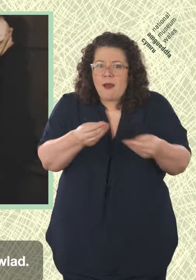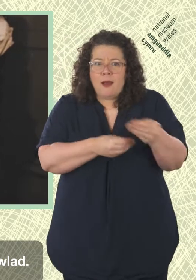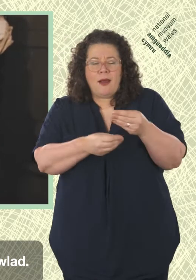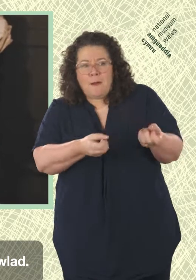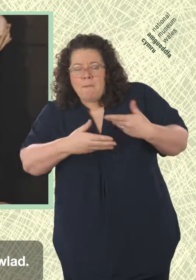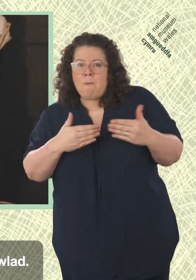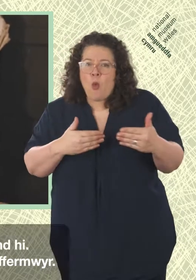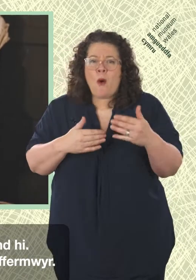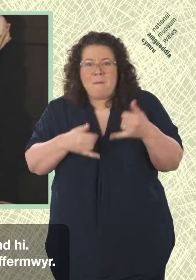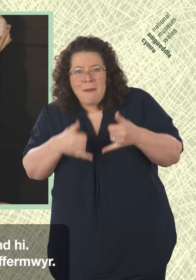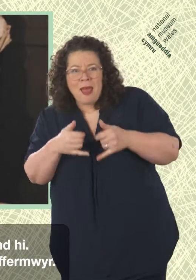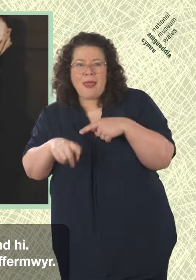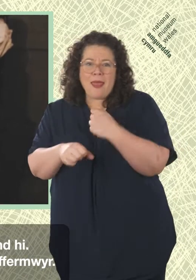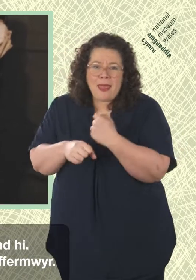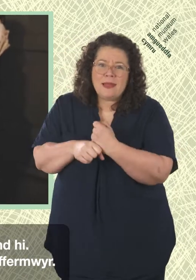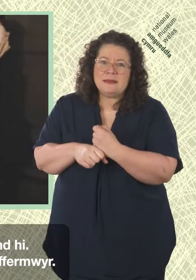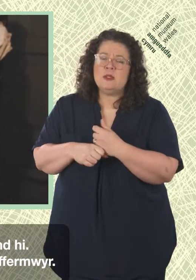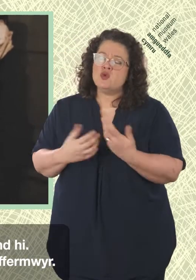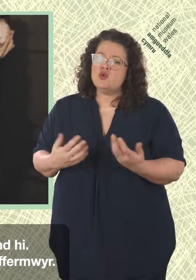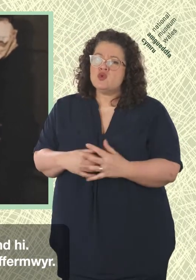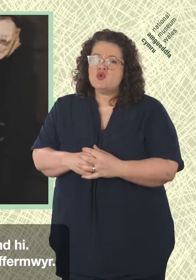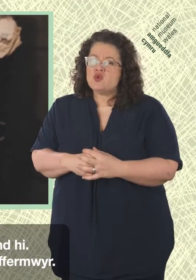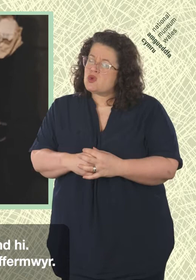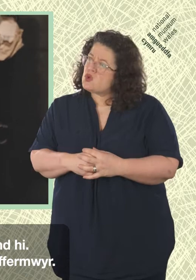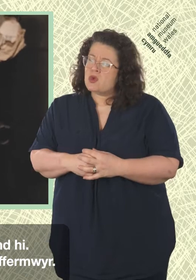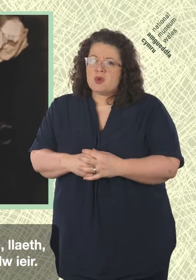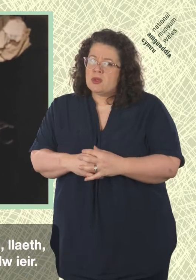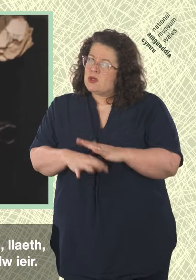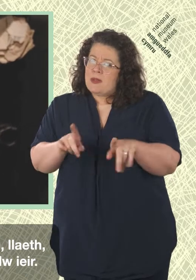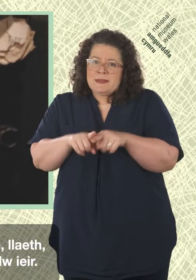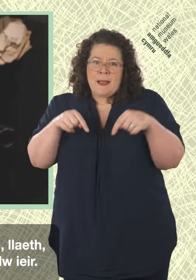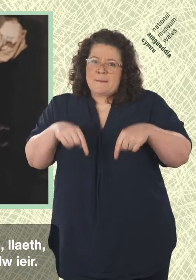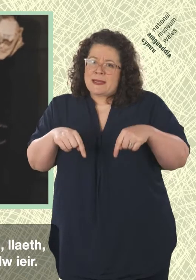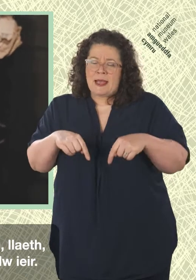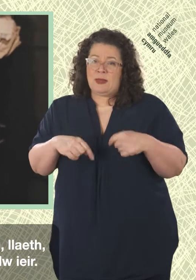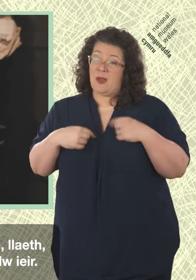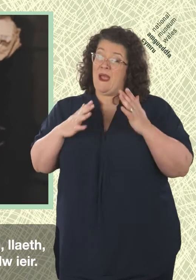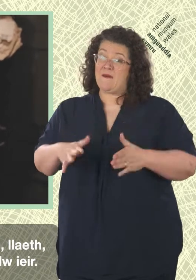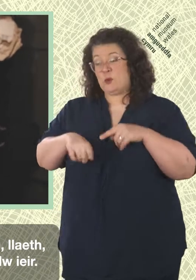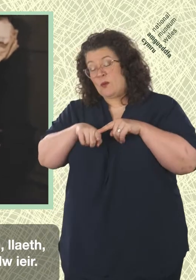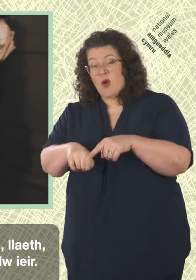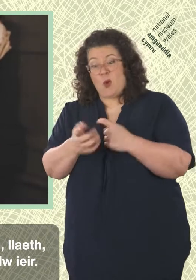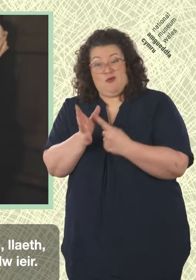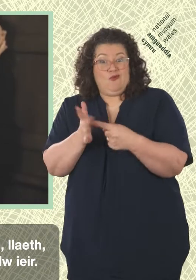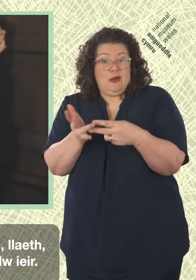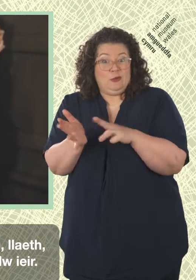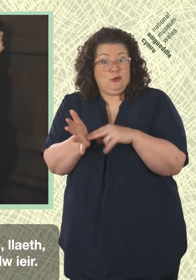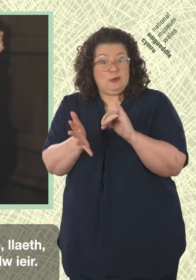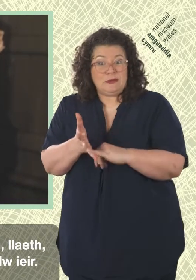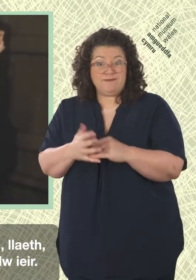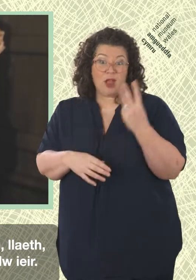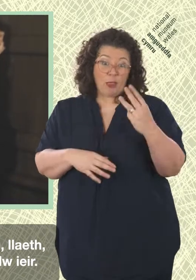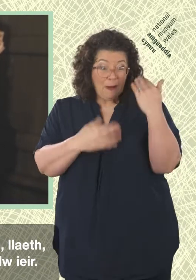yn y wlad, mae'r ffermydd rownd hi, mae hi'n ffrindiau dy'r ffermwyr, mae'n cael mwy o cig, llath, a hefyd mae